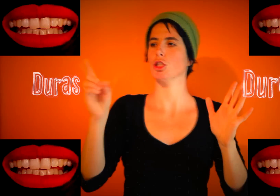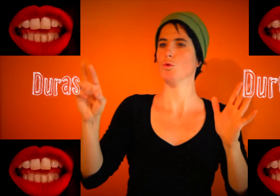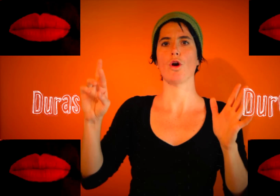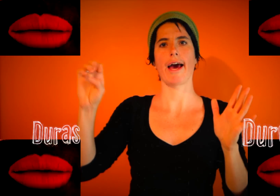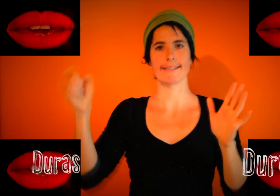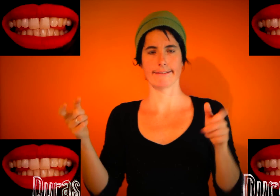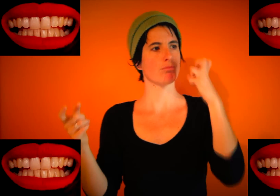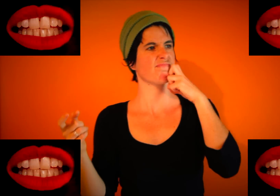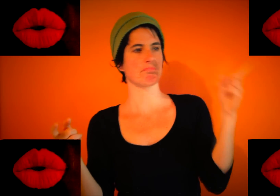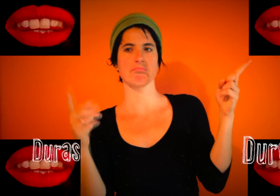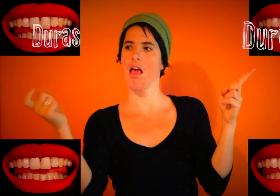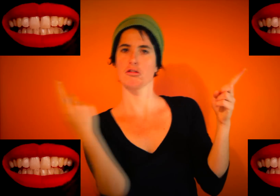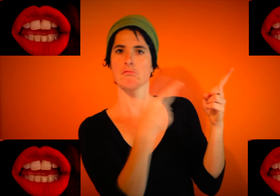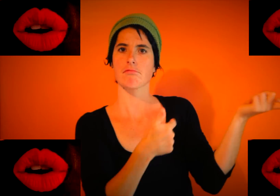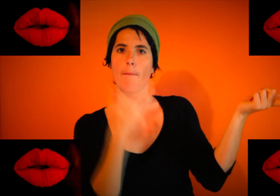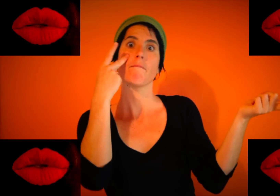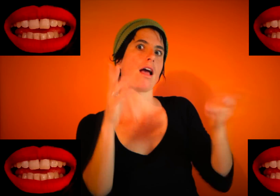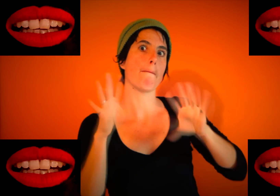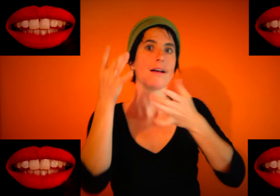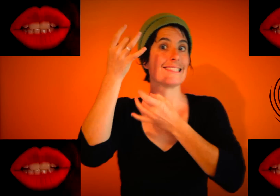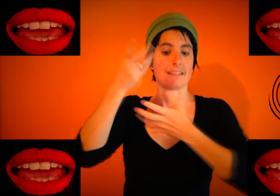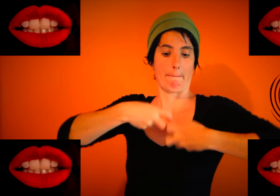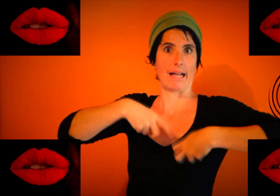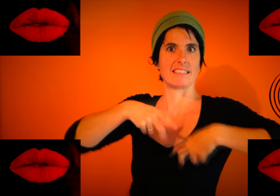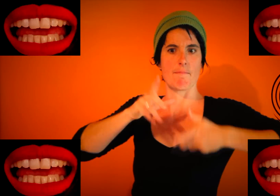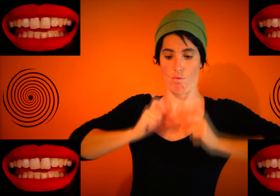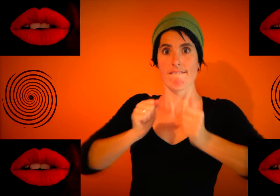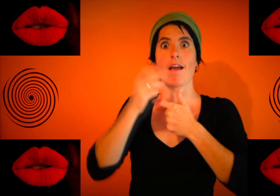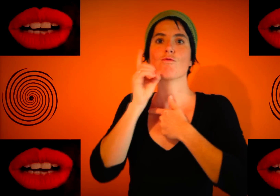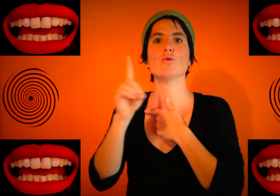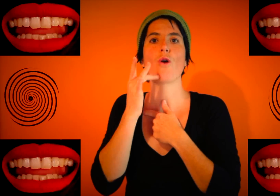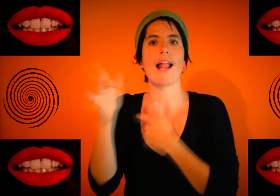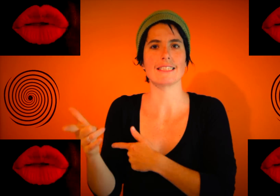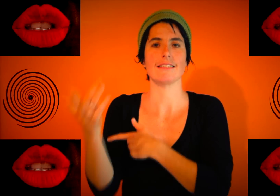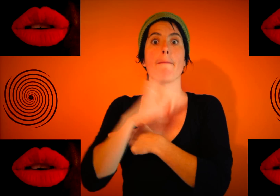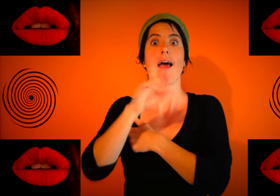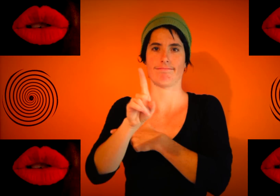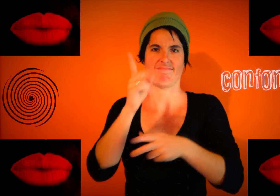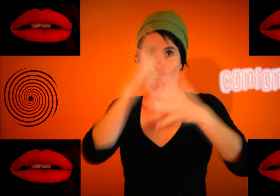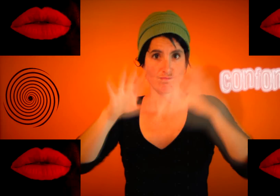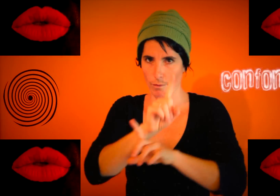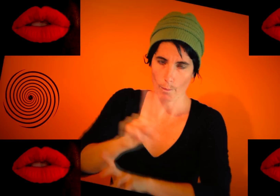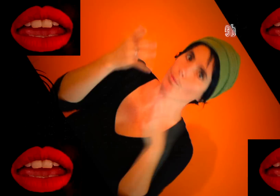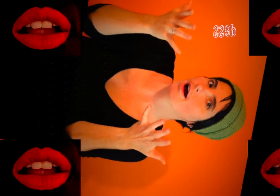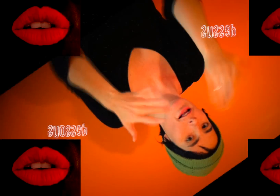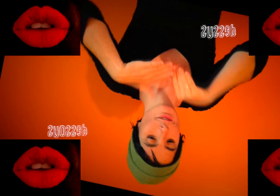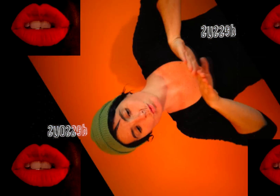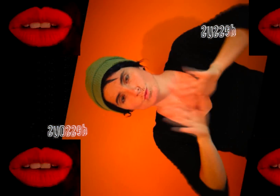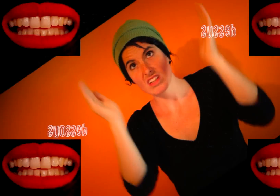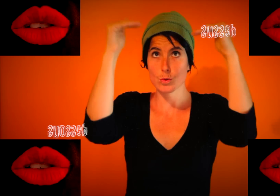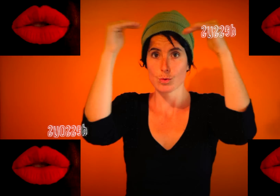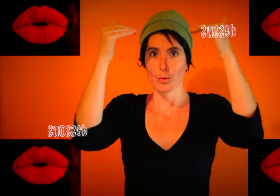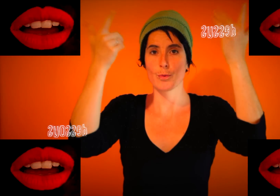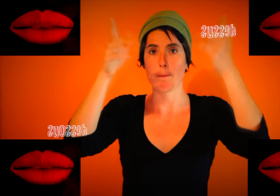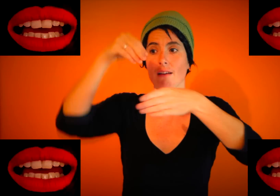et du Rex, ta pétasse et mon ex, con ouvert avec Smex, couvert en Duralex. Faut surtout pas confondre le